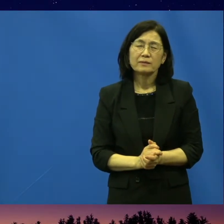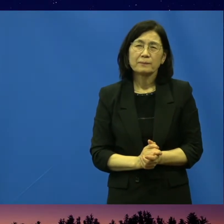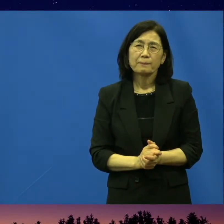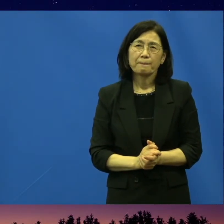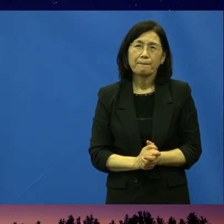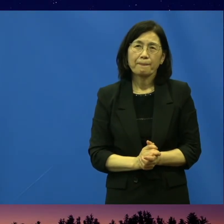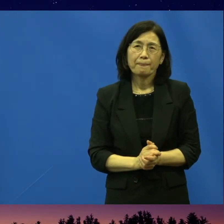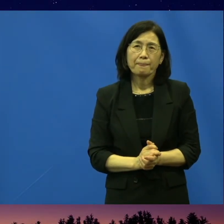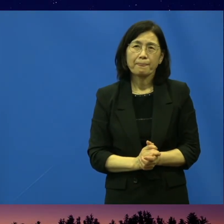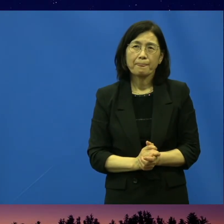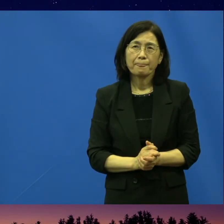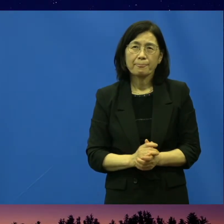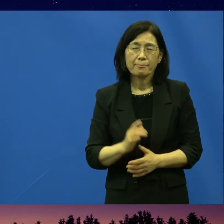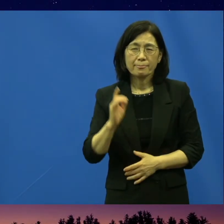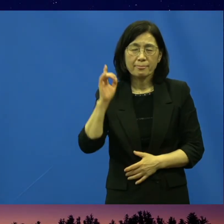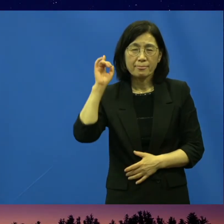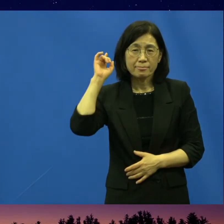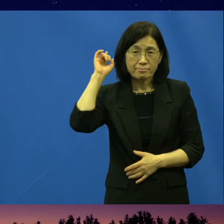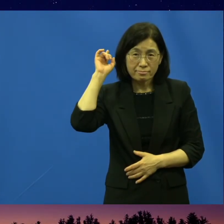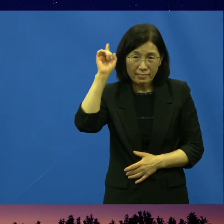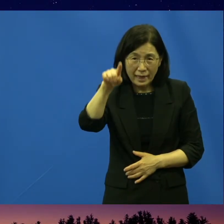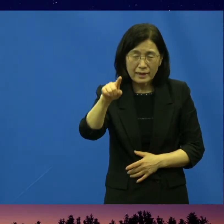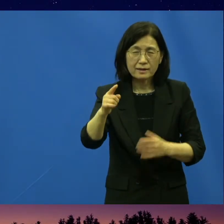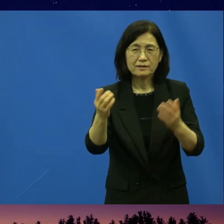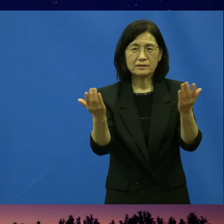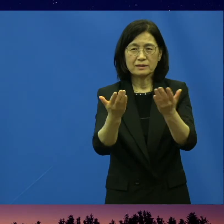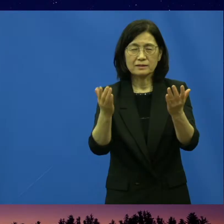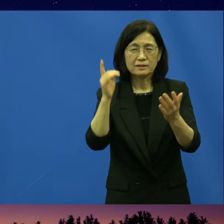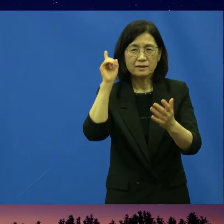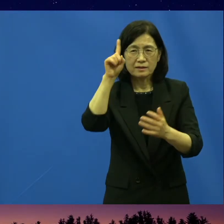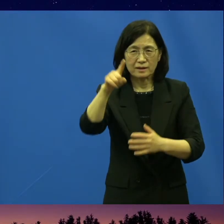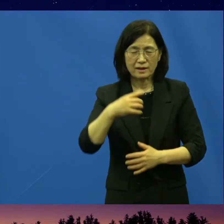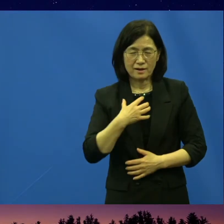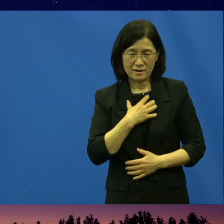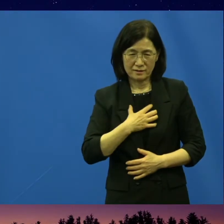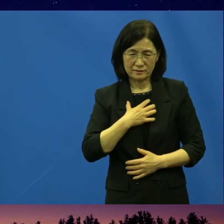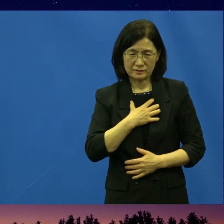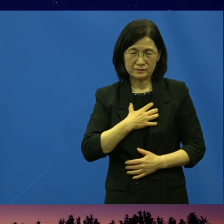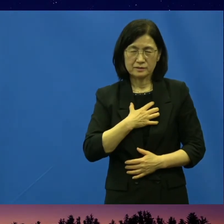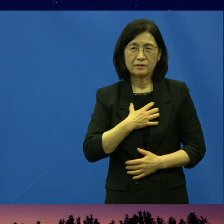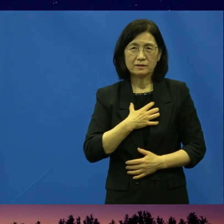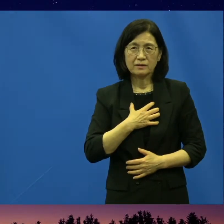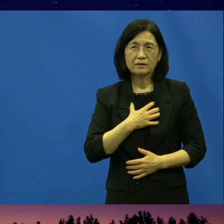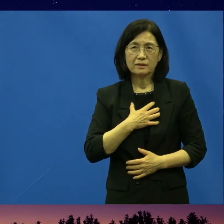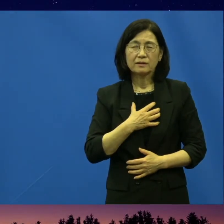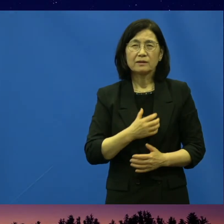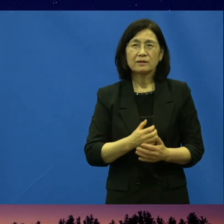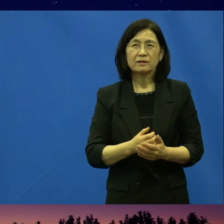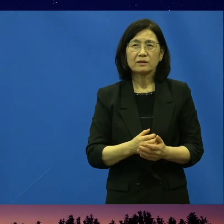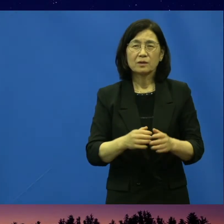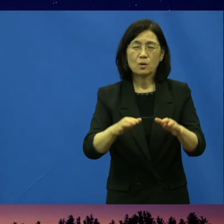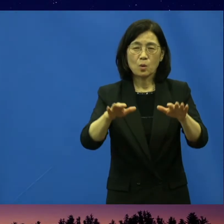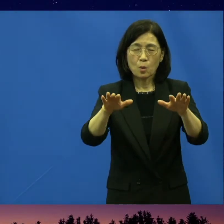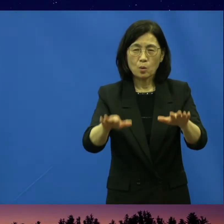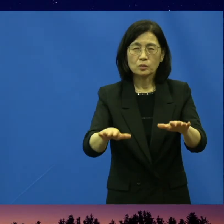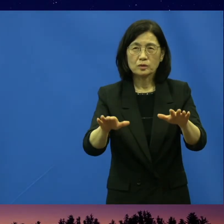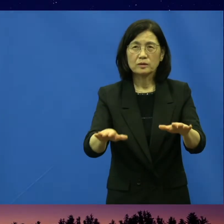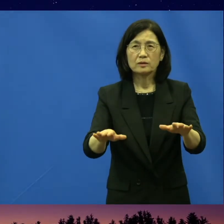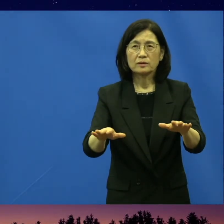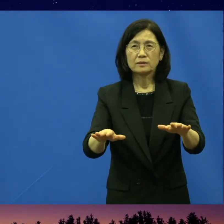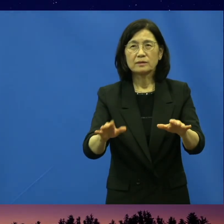여러분 내일 염려할 것이죠. 오늘 주어진 시간 속에 그의 나라와 그의 의를 구하는 삶입니다.